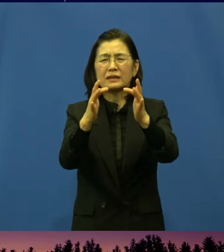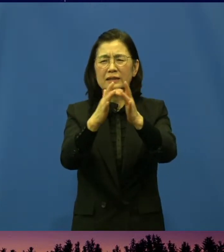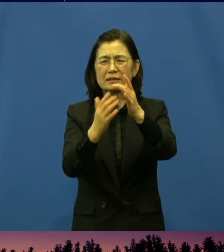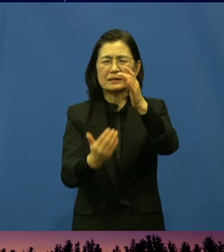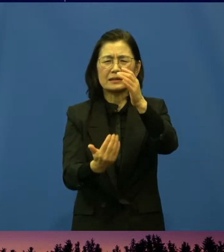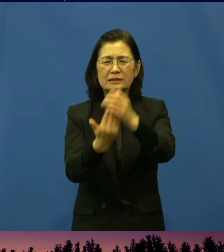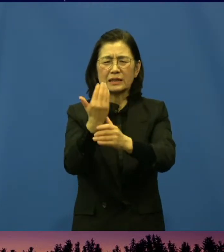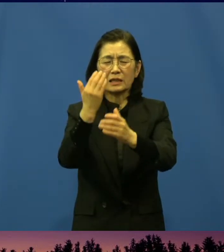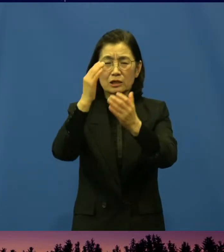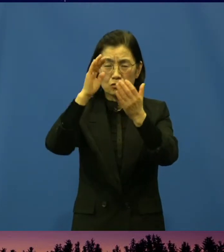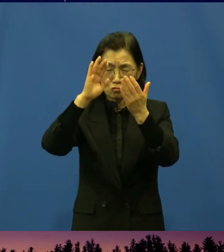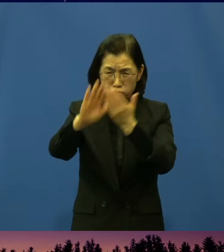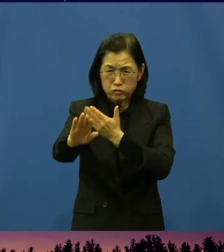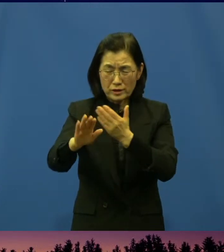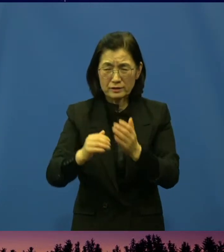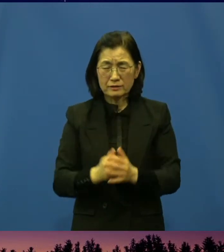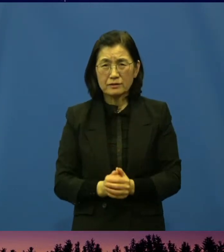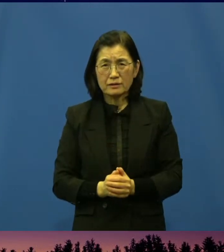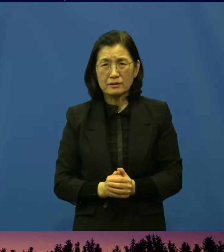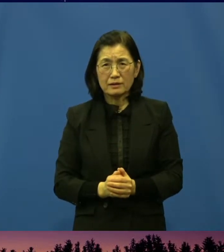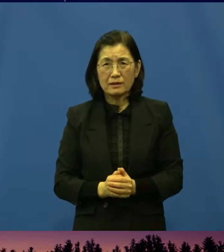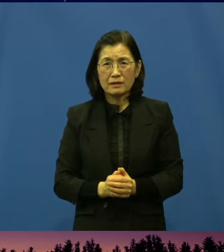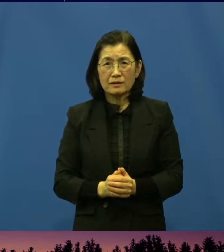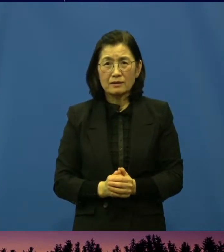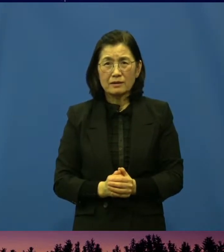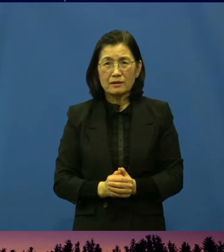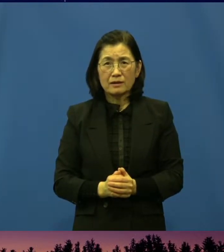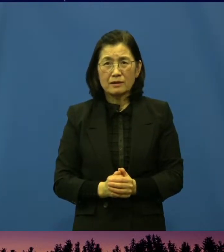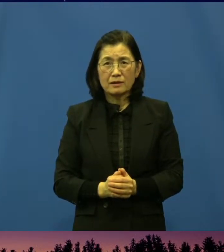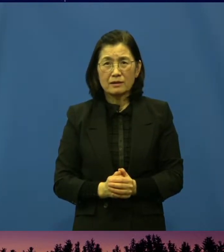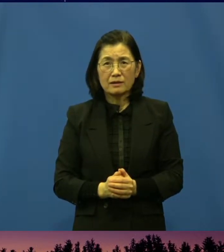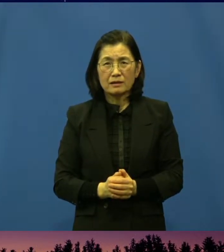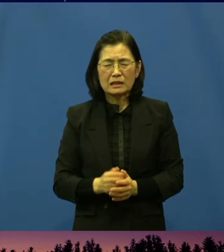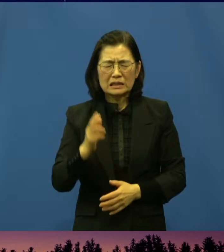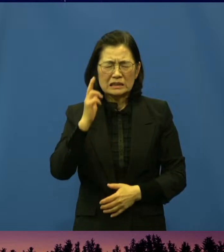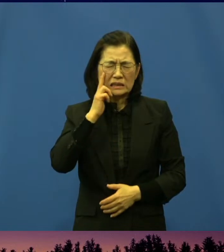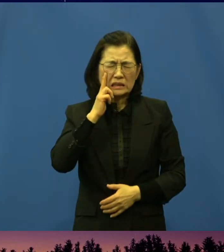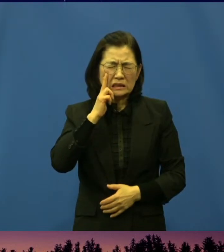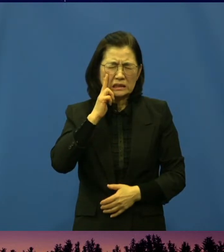일어난 현상 중에 하나는 뭐냐면 너무 과도한 정보,